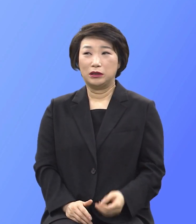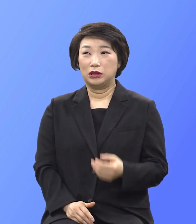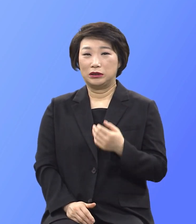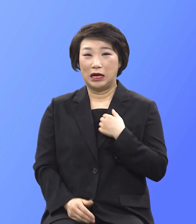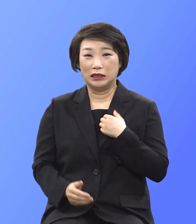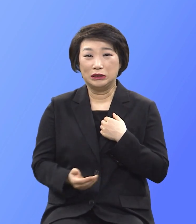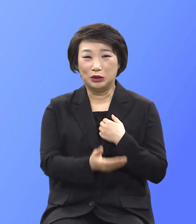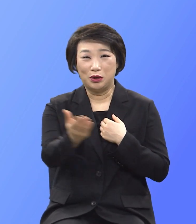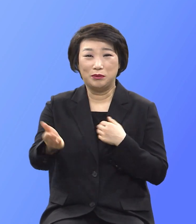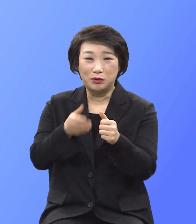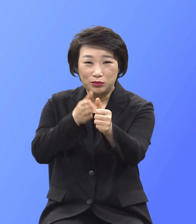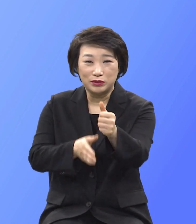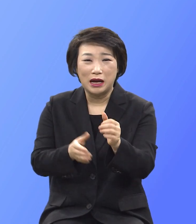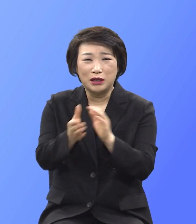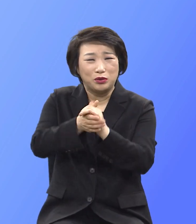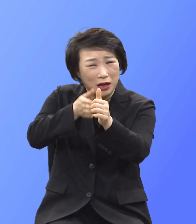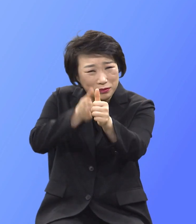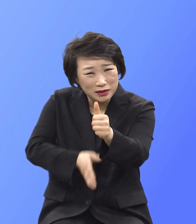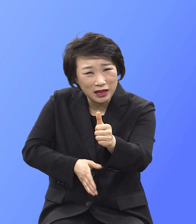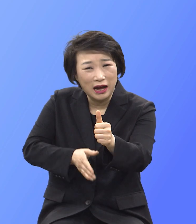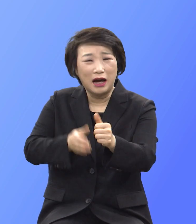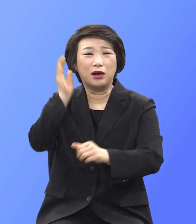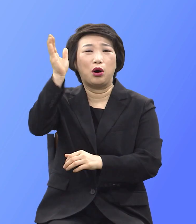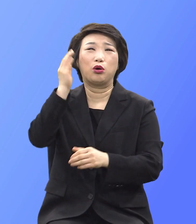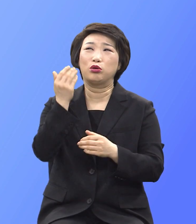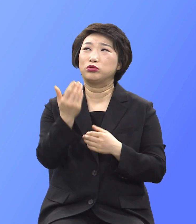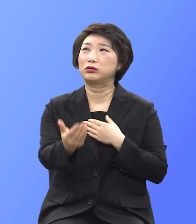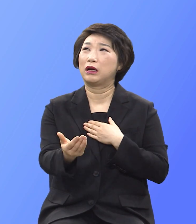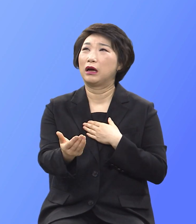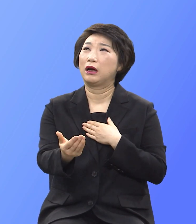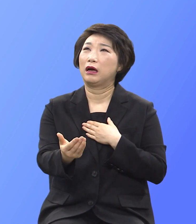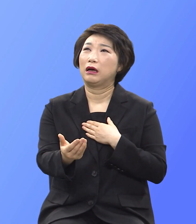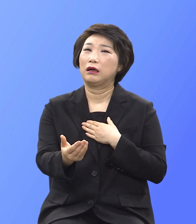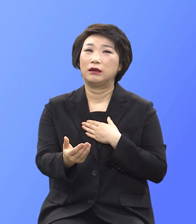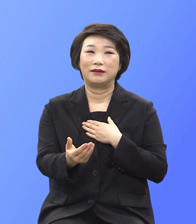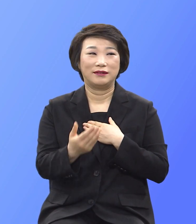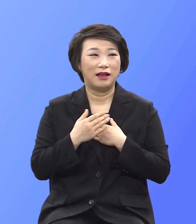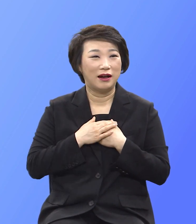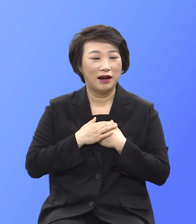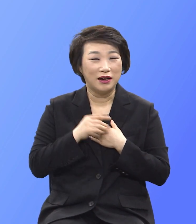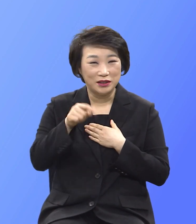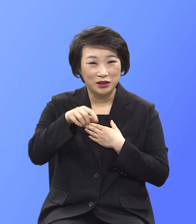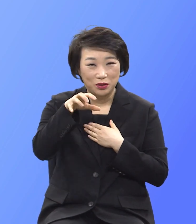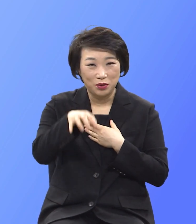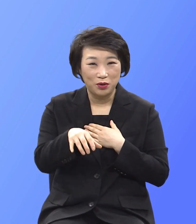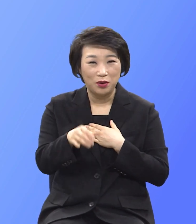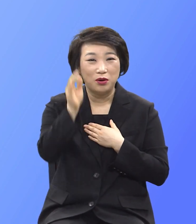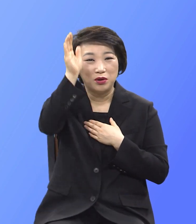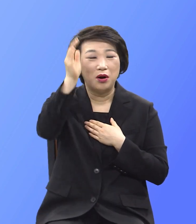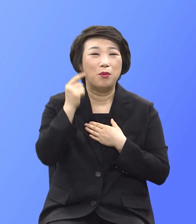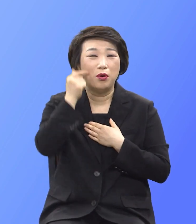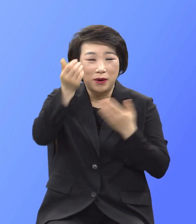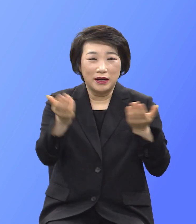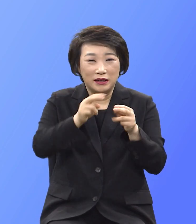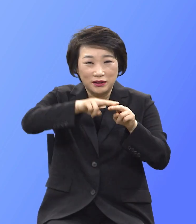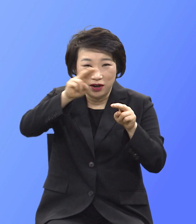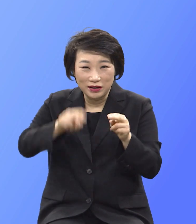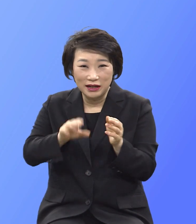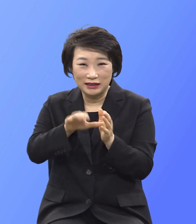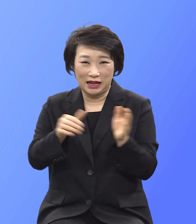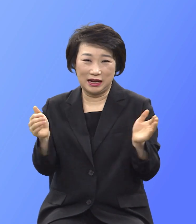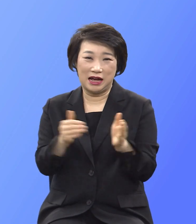나는 여러분에게 기도하라고 외쳐대기를 내가 강난에서 떠나는 그